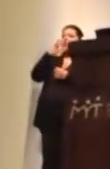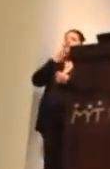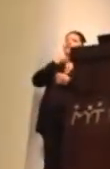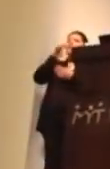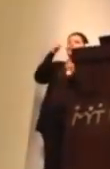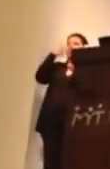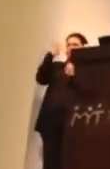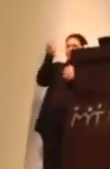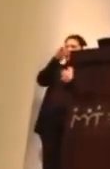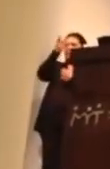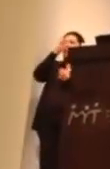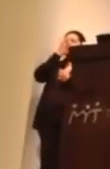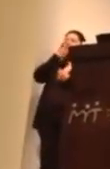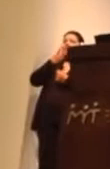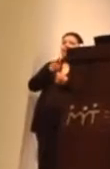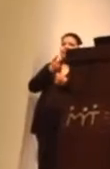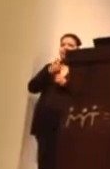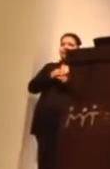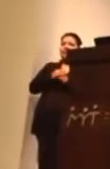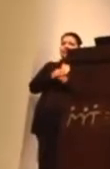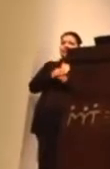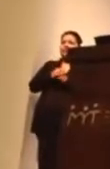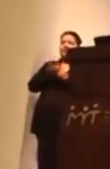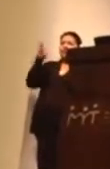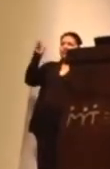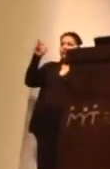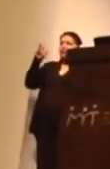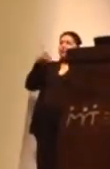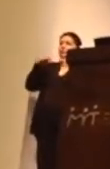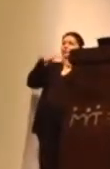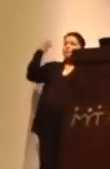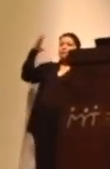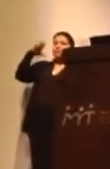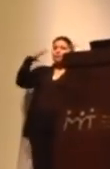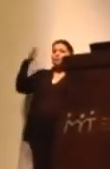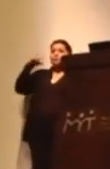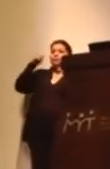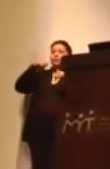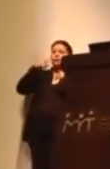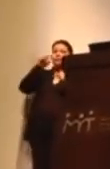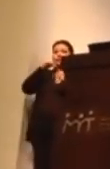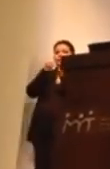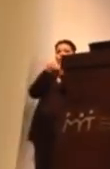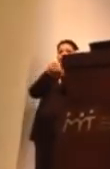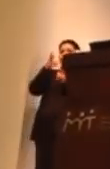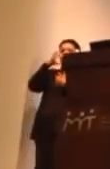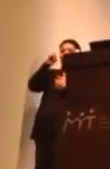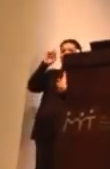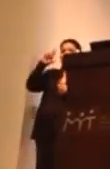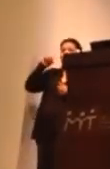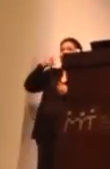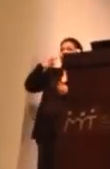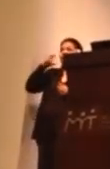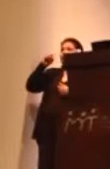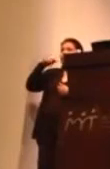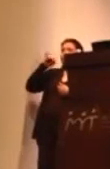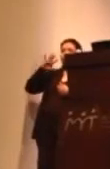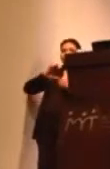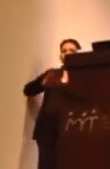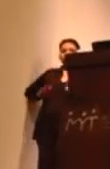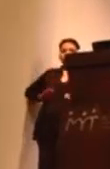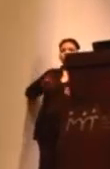dieta afecta ahora el tema de la hiperactividad. Hay una tendencia que es la orgánica, que también trabaja con niños